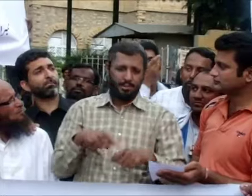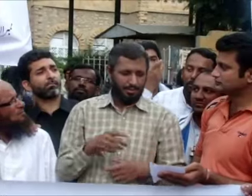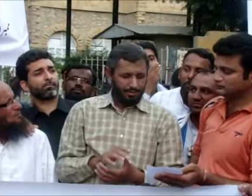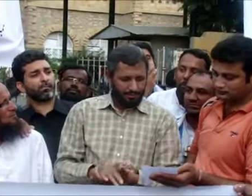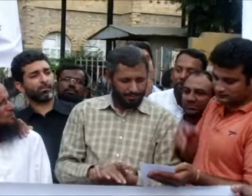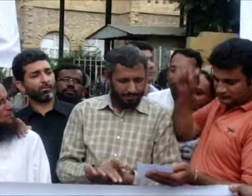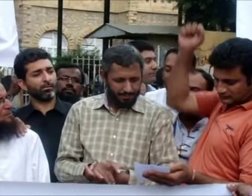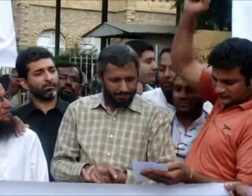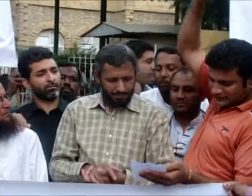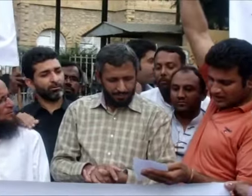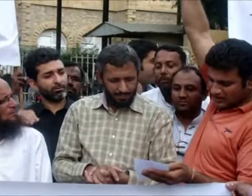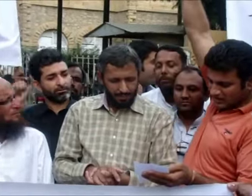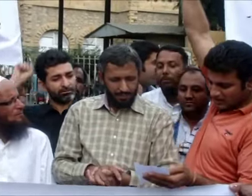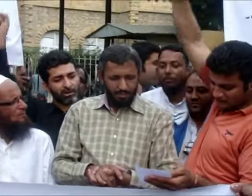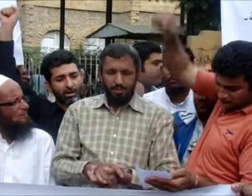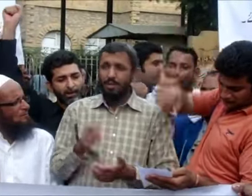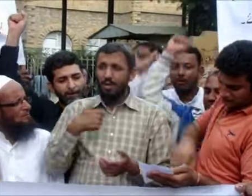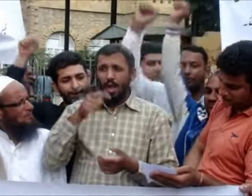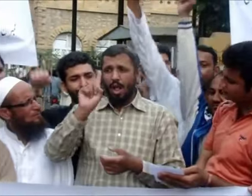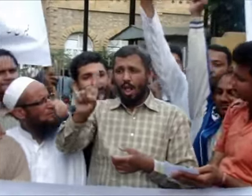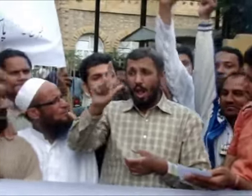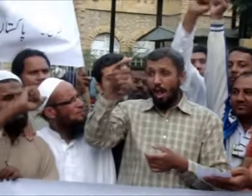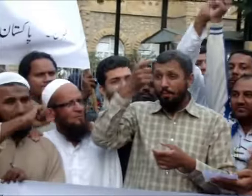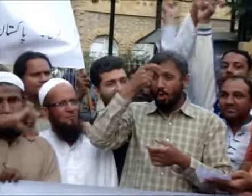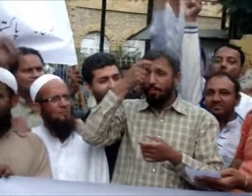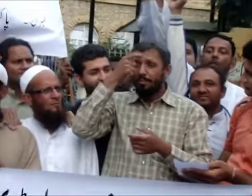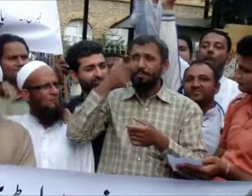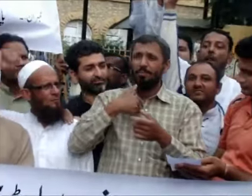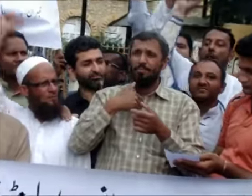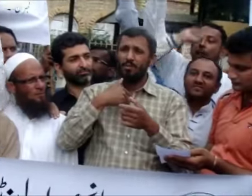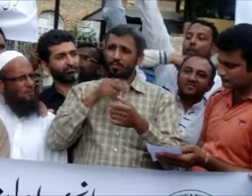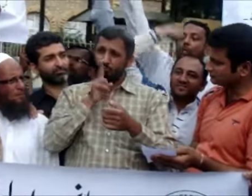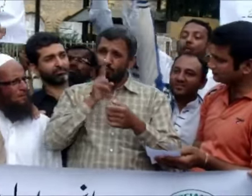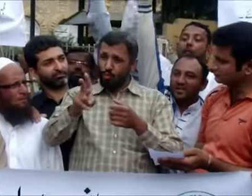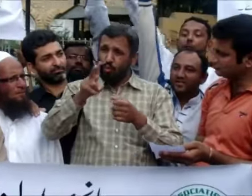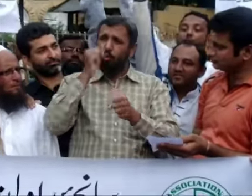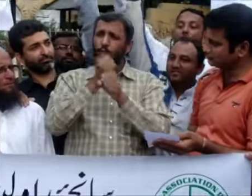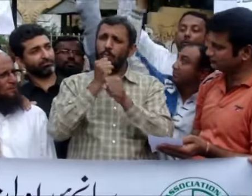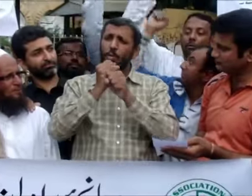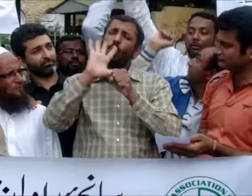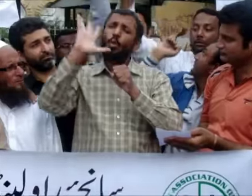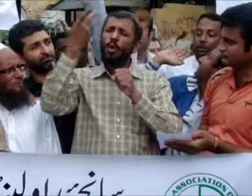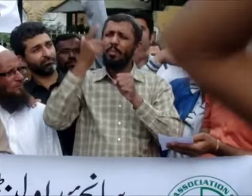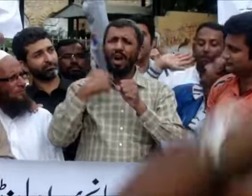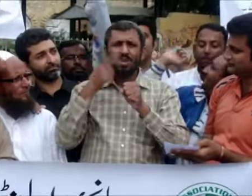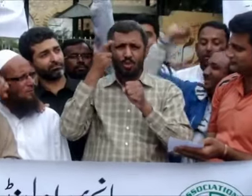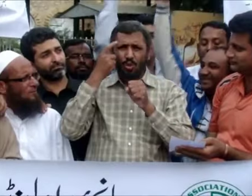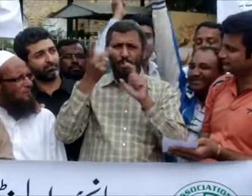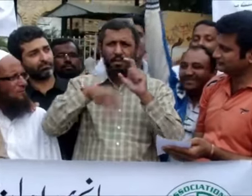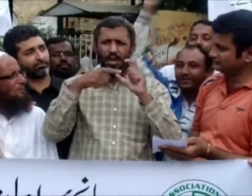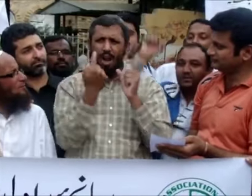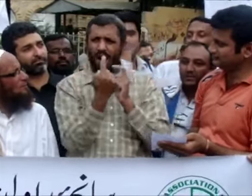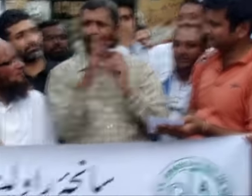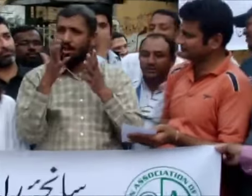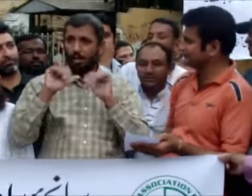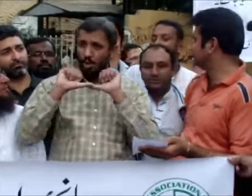आवाम को यकीन दिलाएंगे एक मजदूर की तरफा एक तोला सोने के